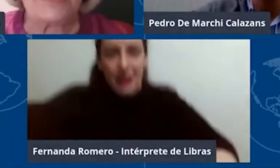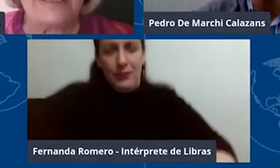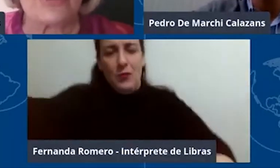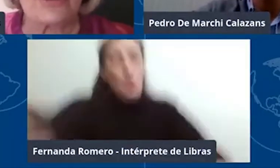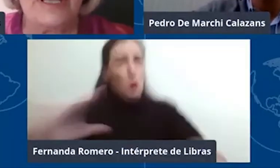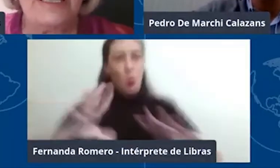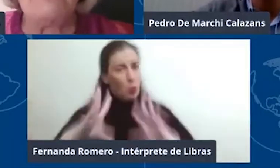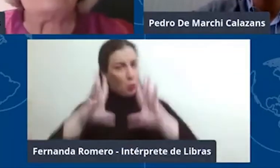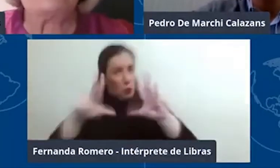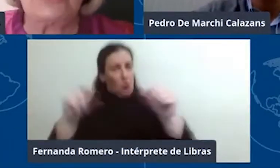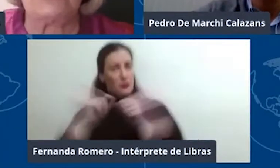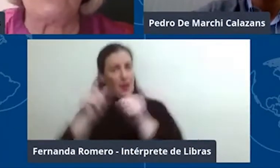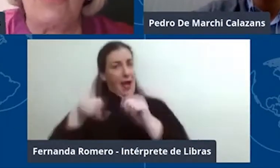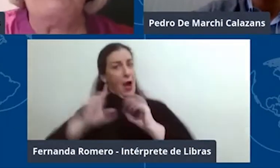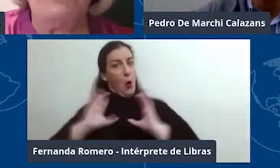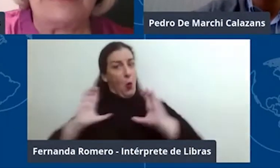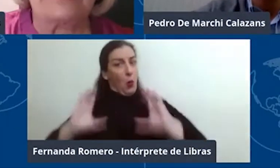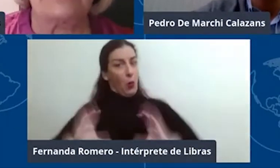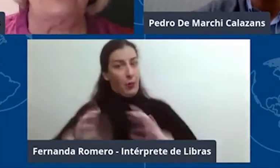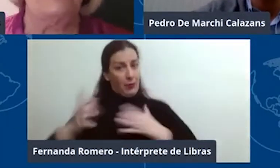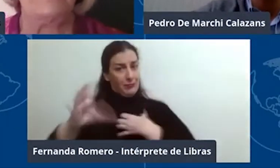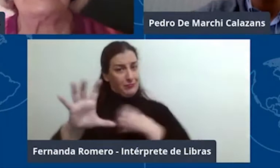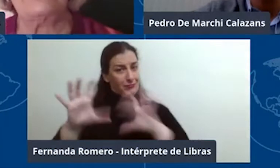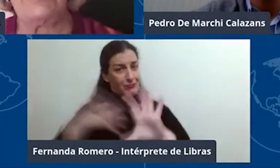É um gesto, empatia com a